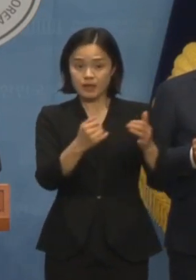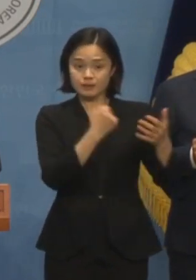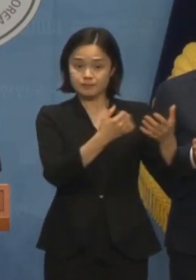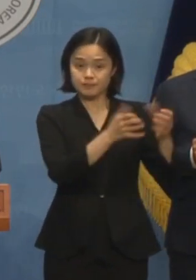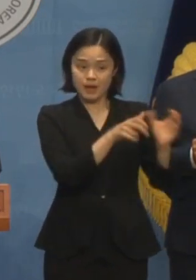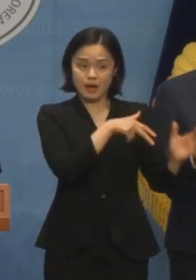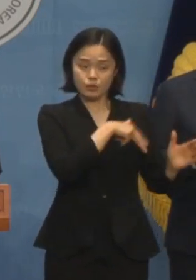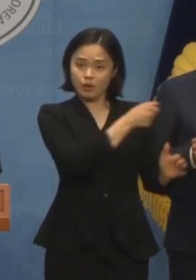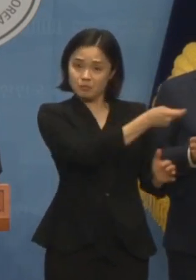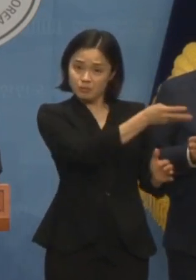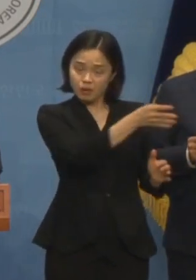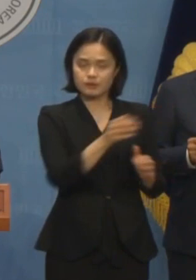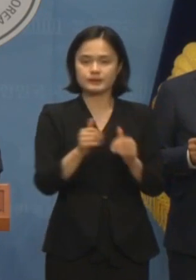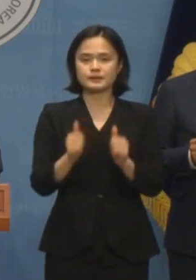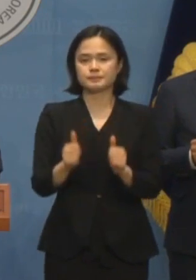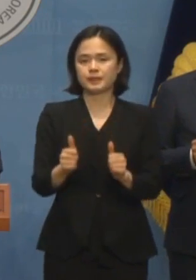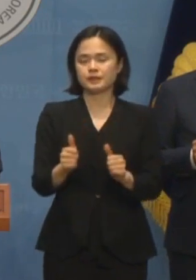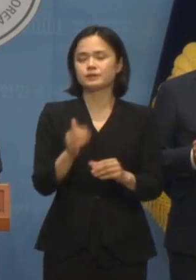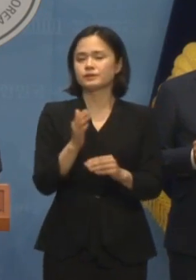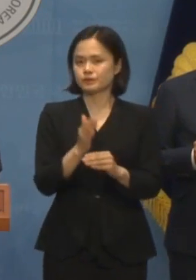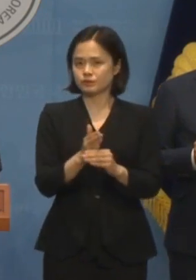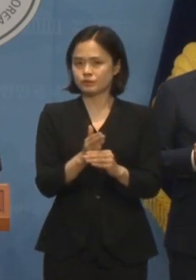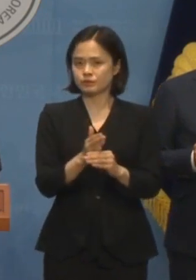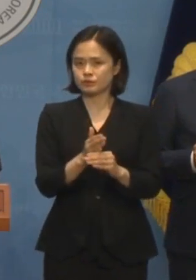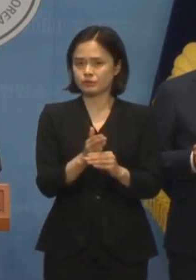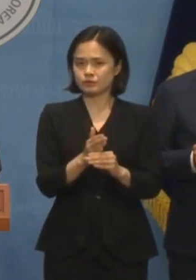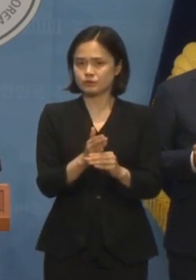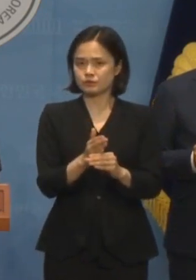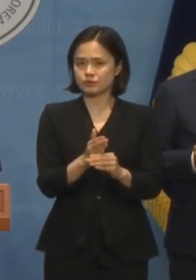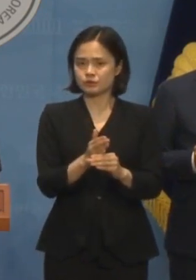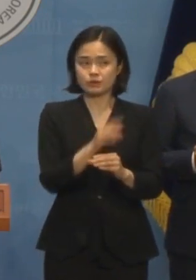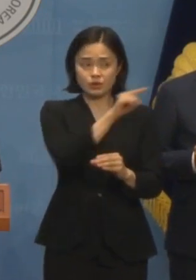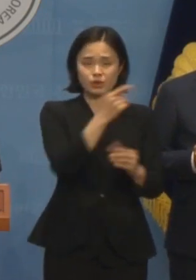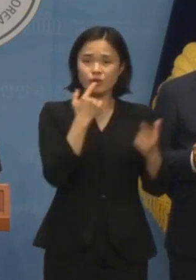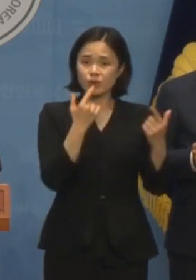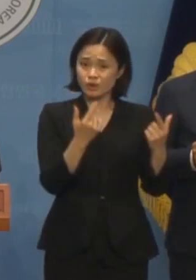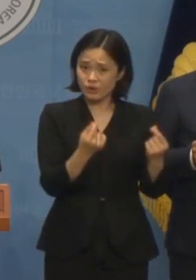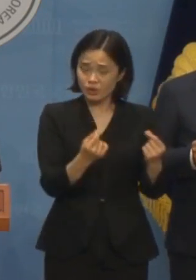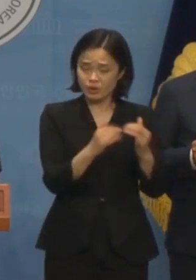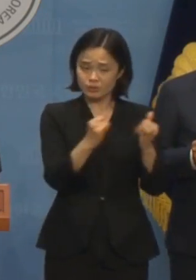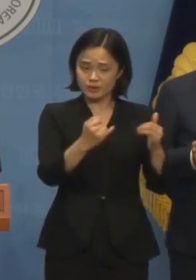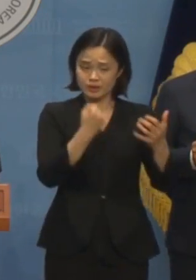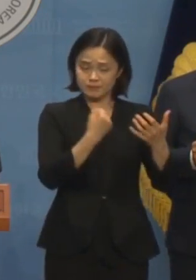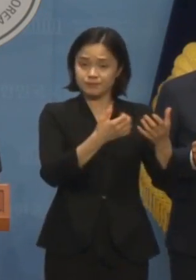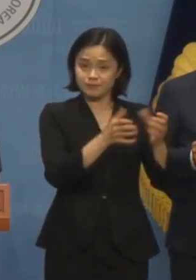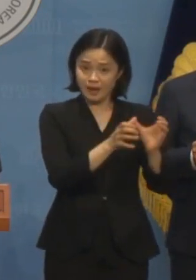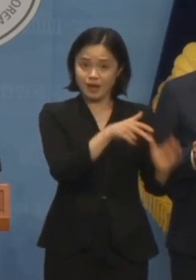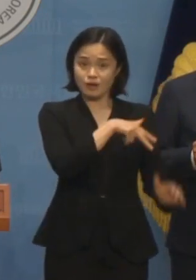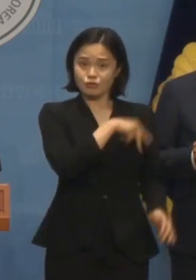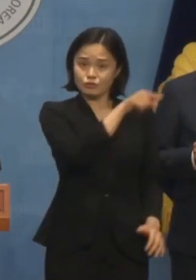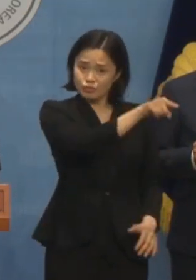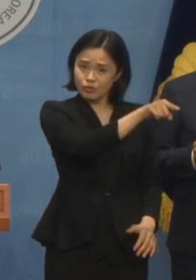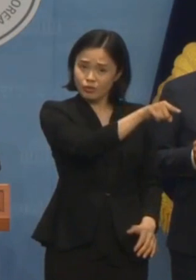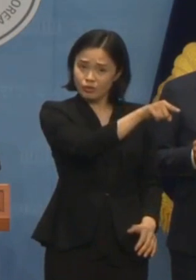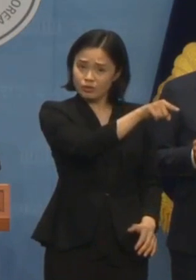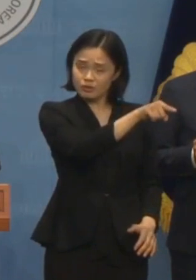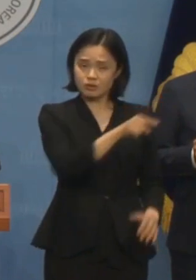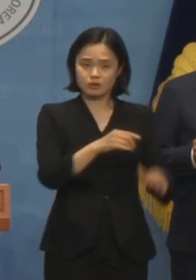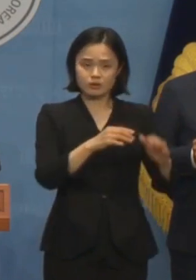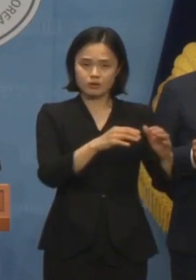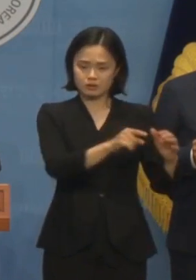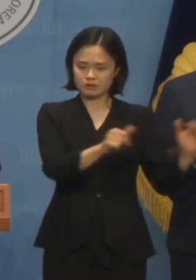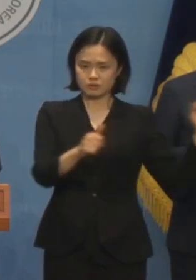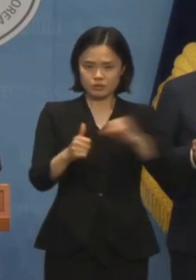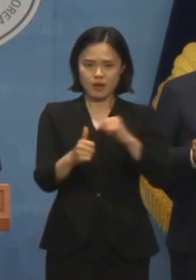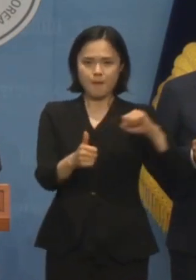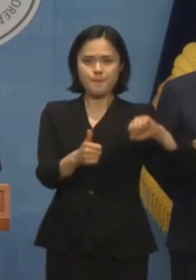다수가 재판을 받고 있습니다. 이와 같이 국민의힘 의원들의 반복되는 집단